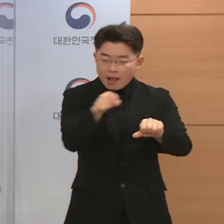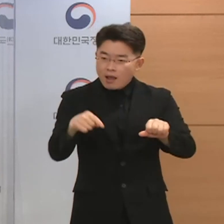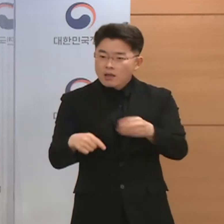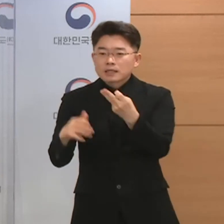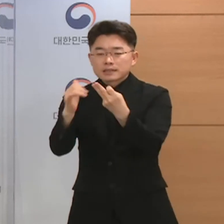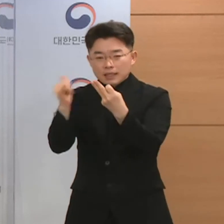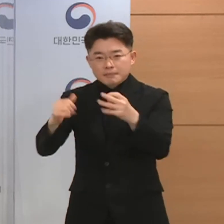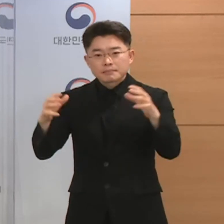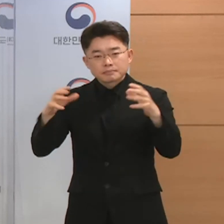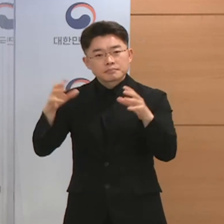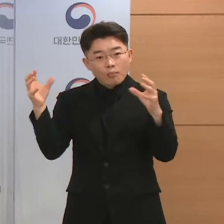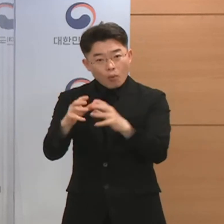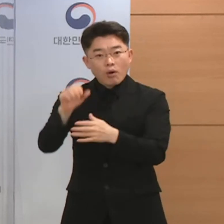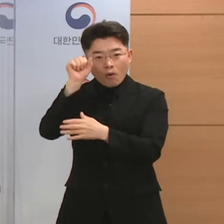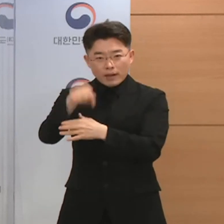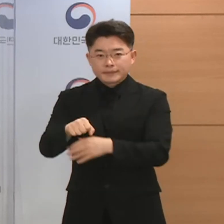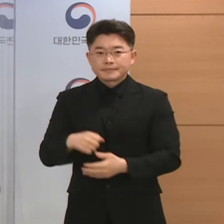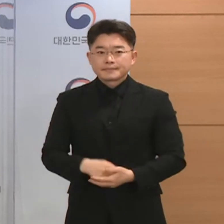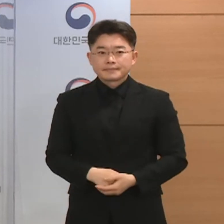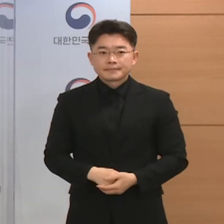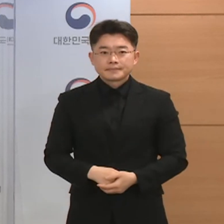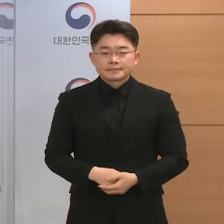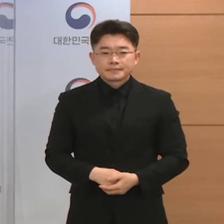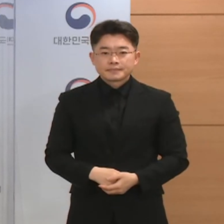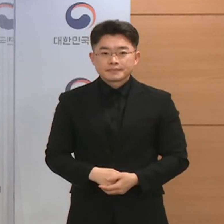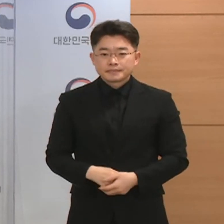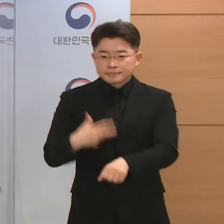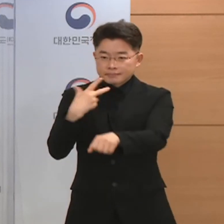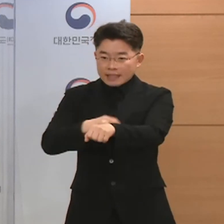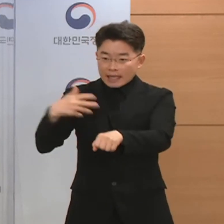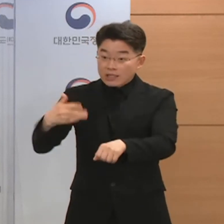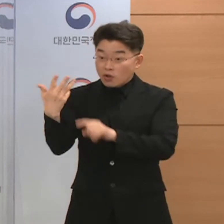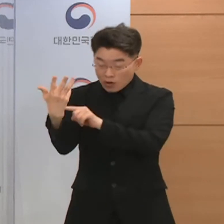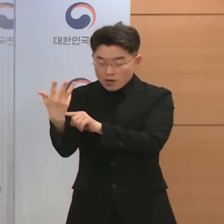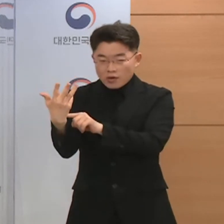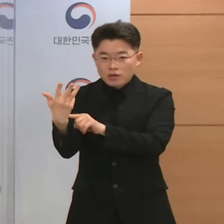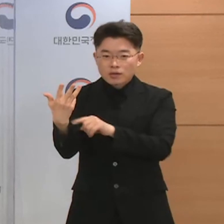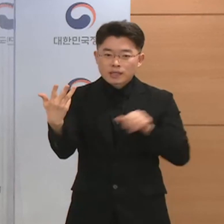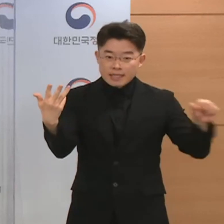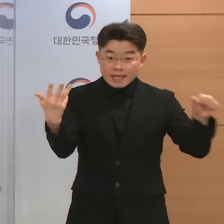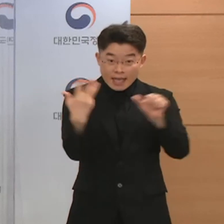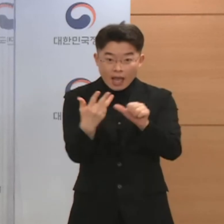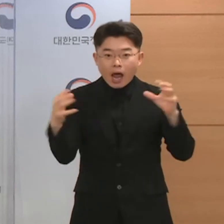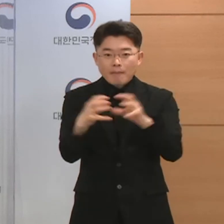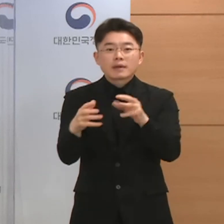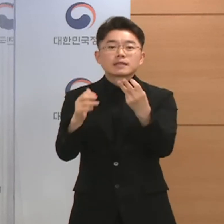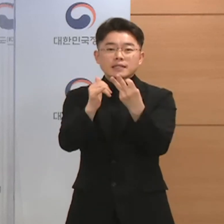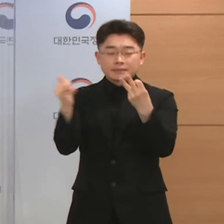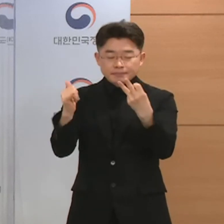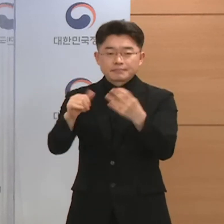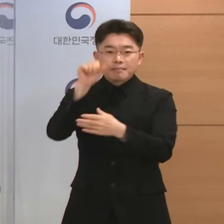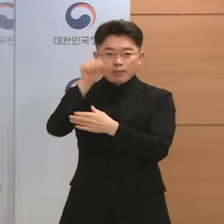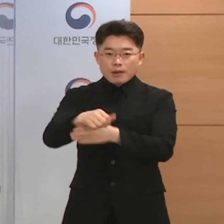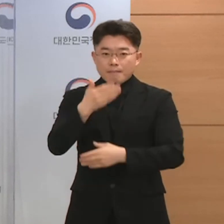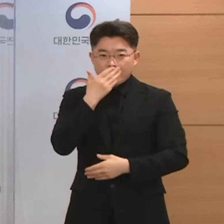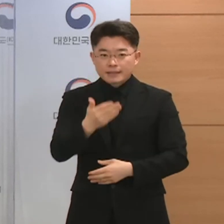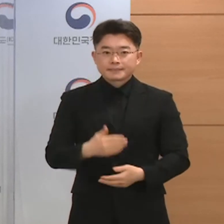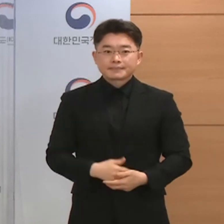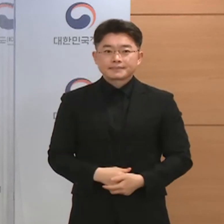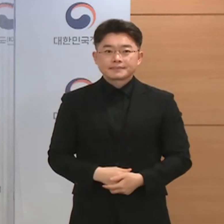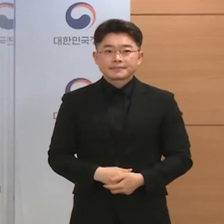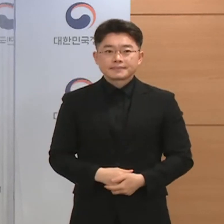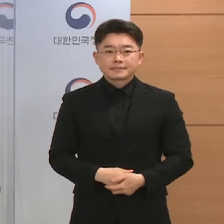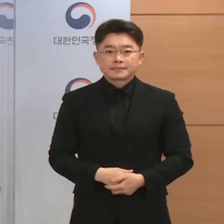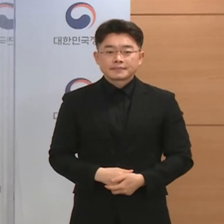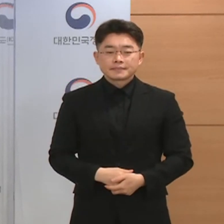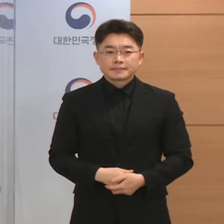가능한 거고, 미접종자 8명을 포함해서 13분까지 가족 모임이 가능해지는 등 접종을 하신